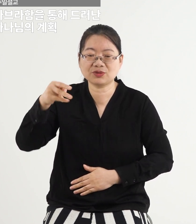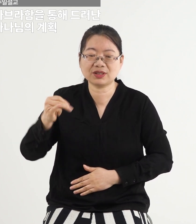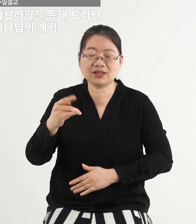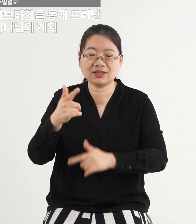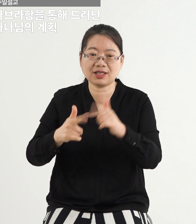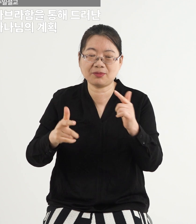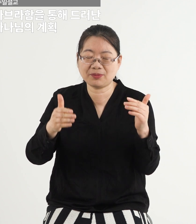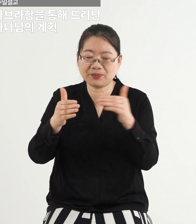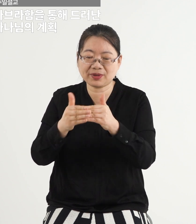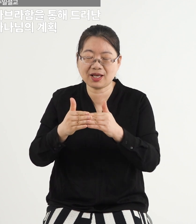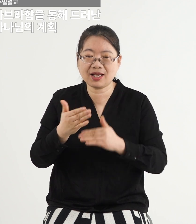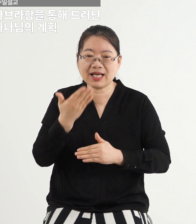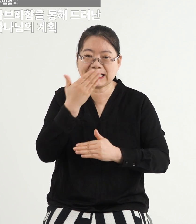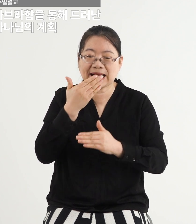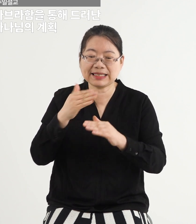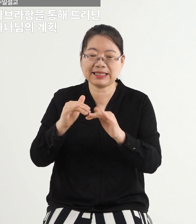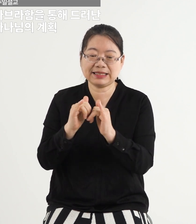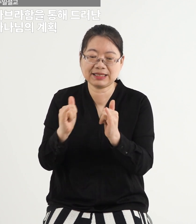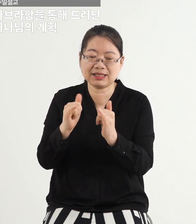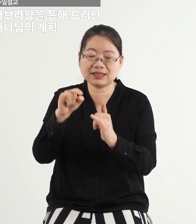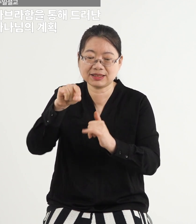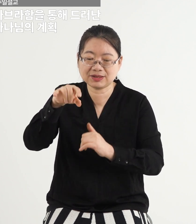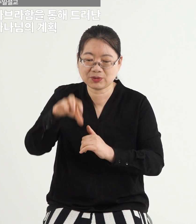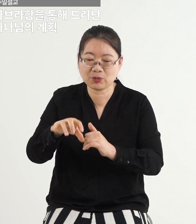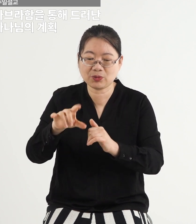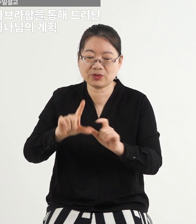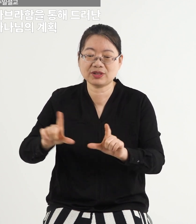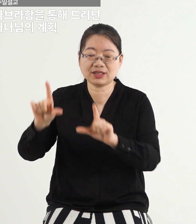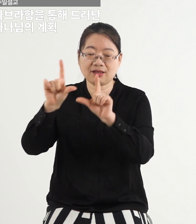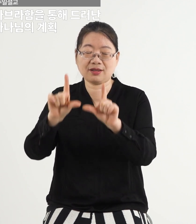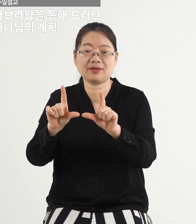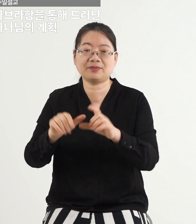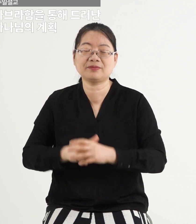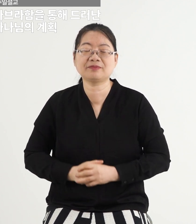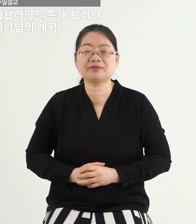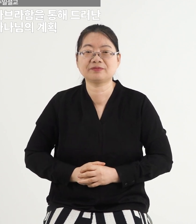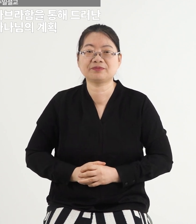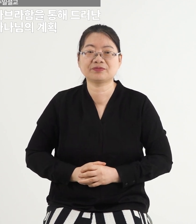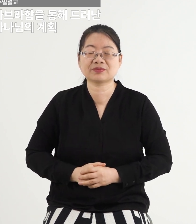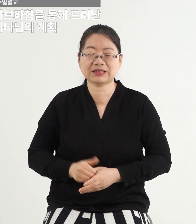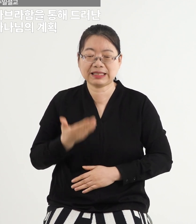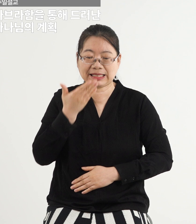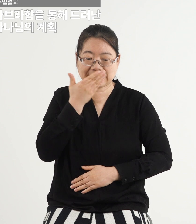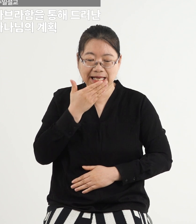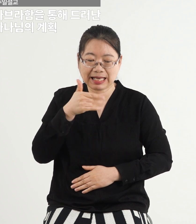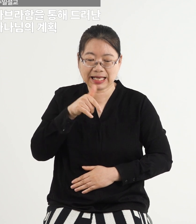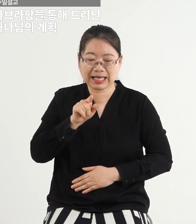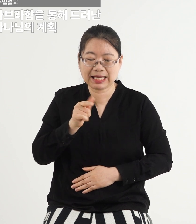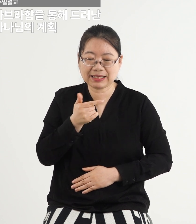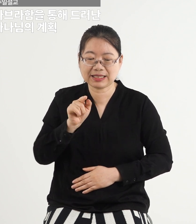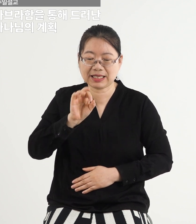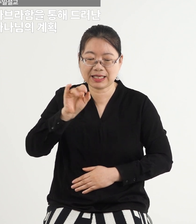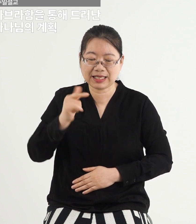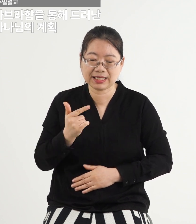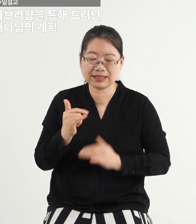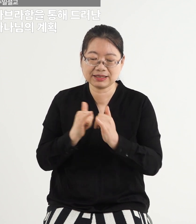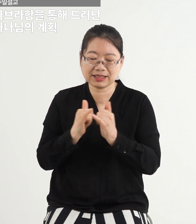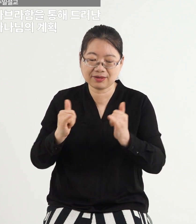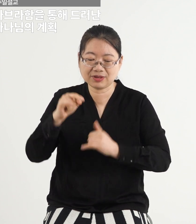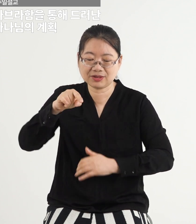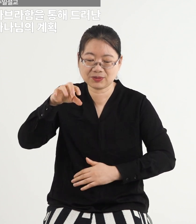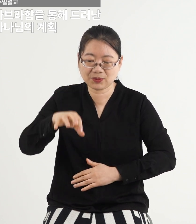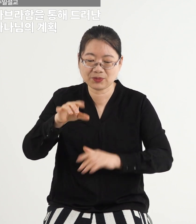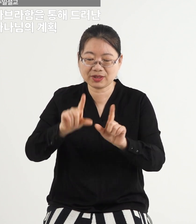가나안 사람이 그 땅에 거주하였더라. 자, 앞을 보십시다. 가나안 사람이 그 땅에